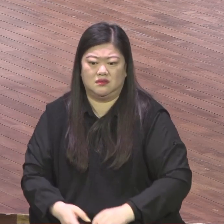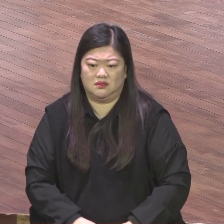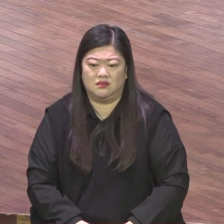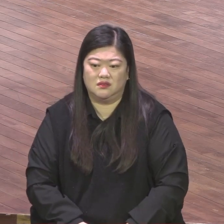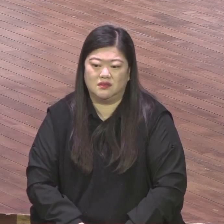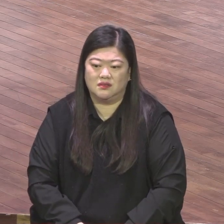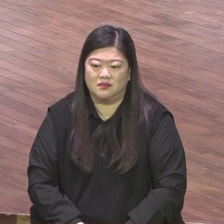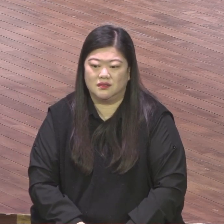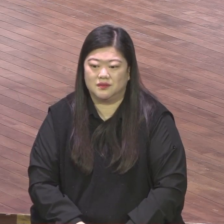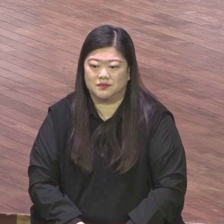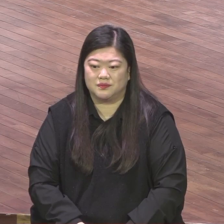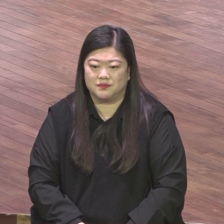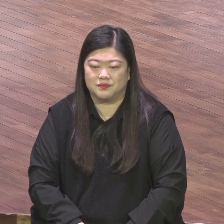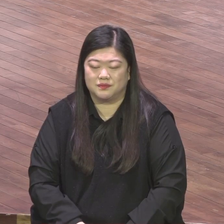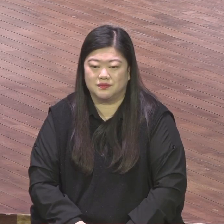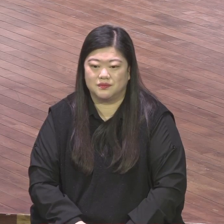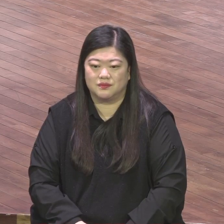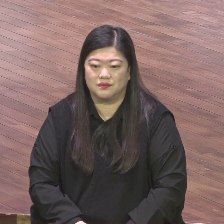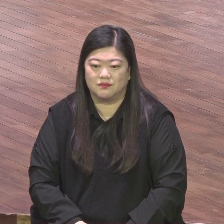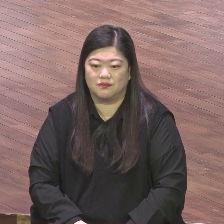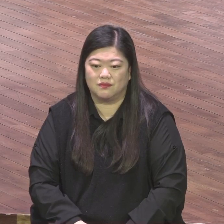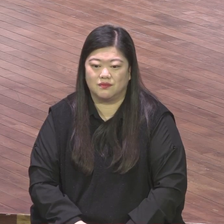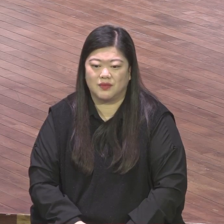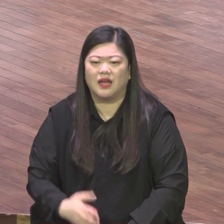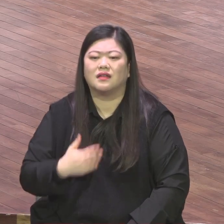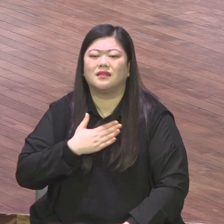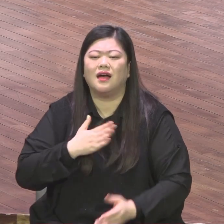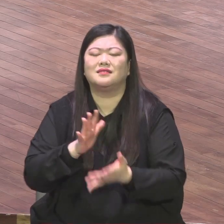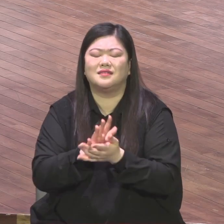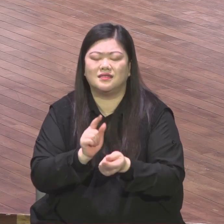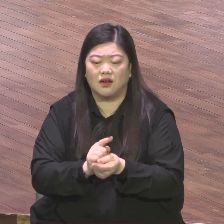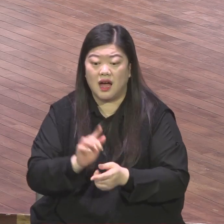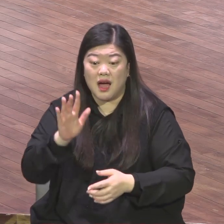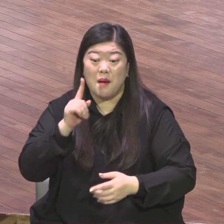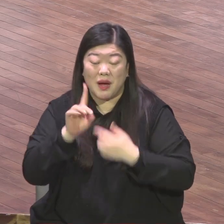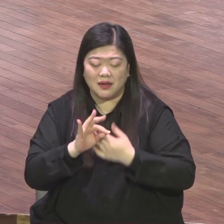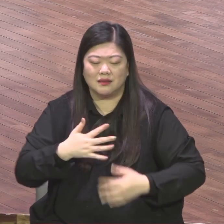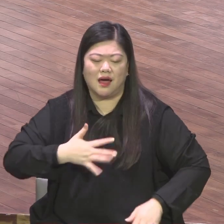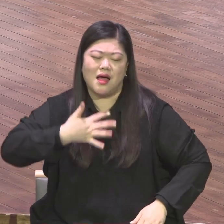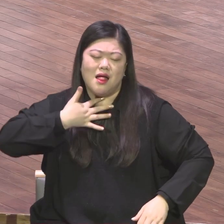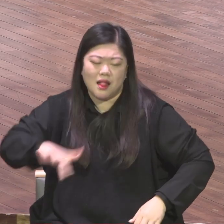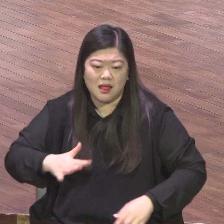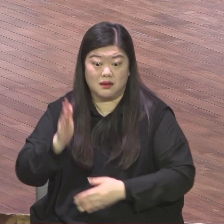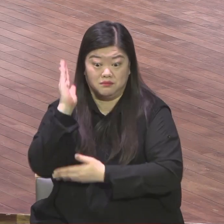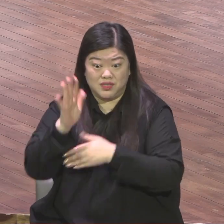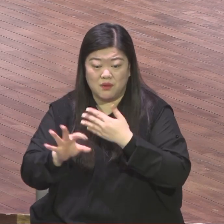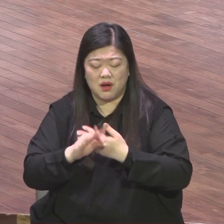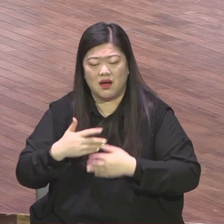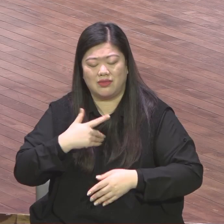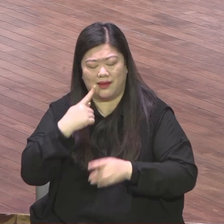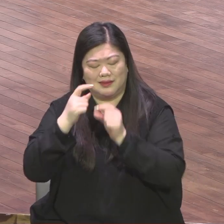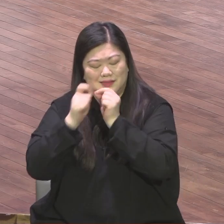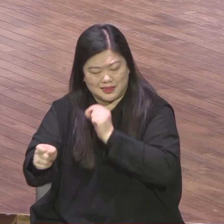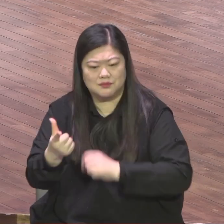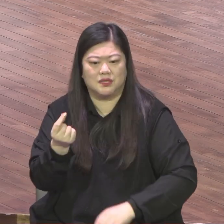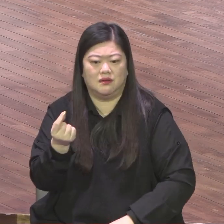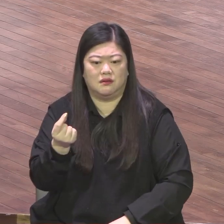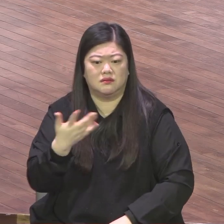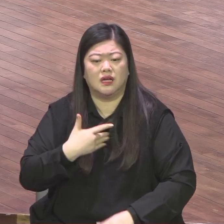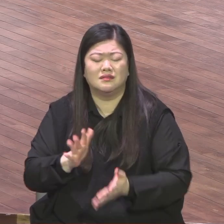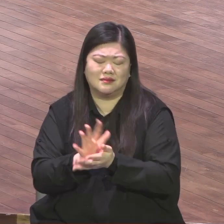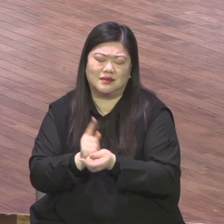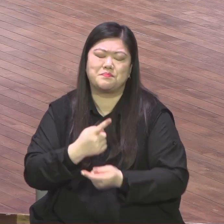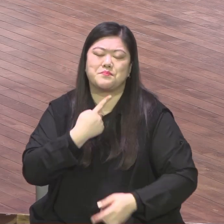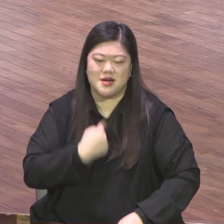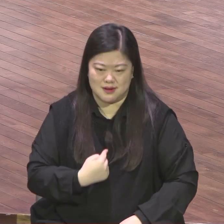여러분 제가 체험하고 말씀드리니까 믿으시기 바랍니다. 지금 시간표는요 삼운동 시간표예요. 그러니까